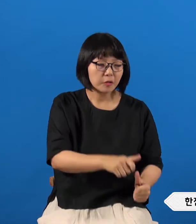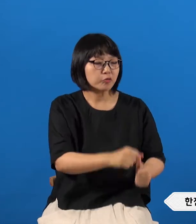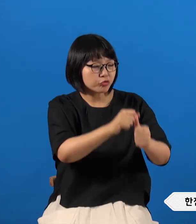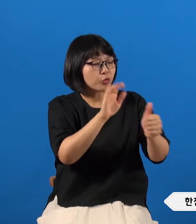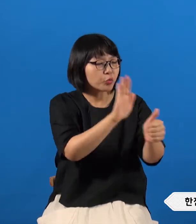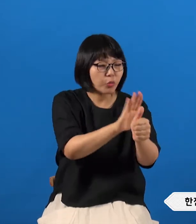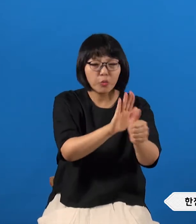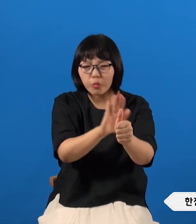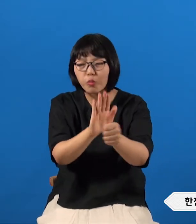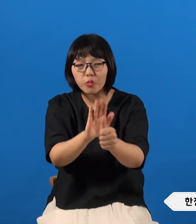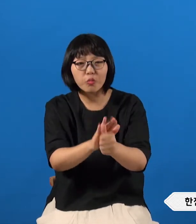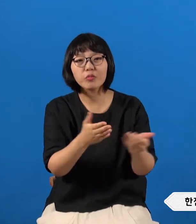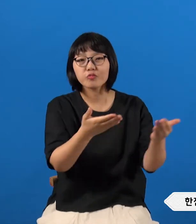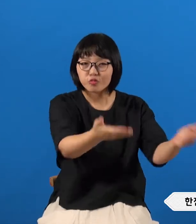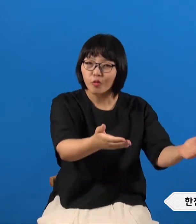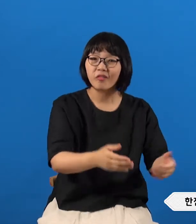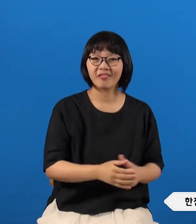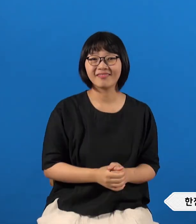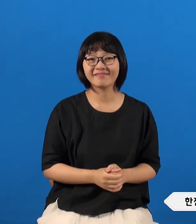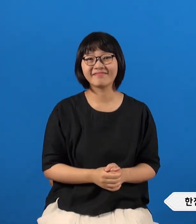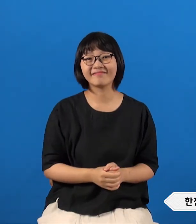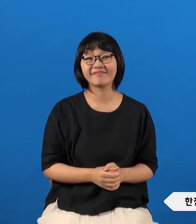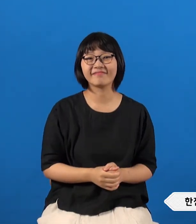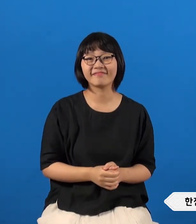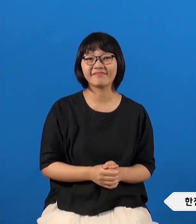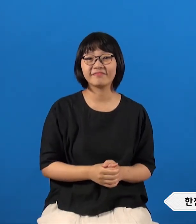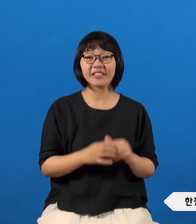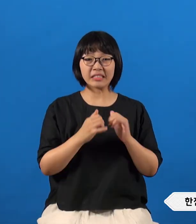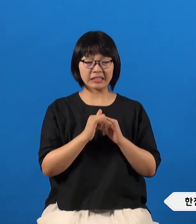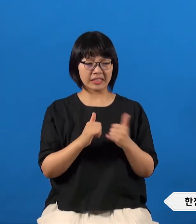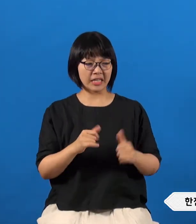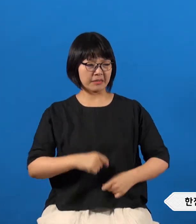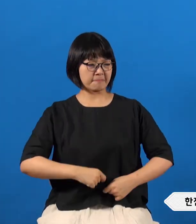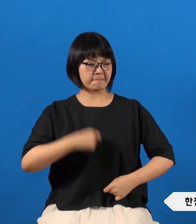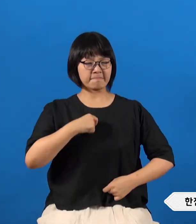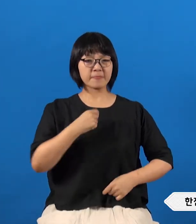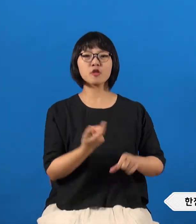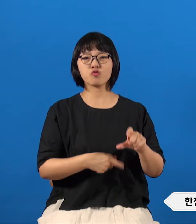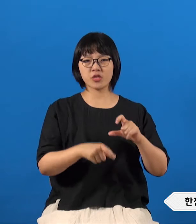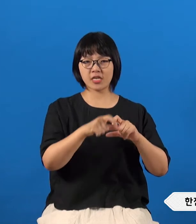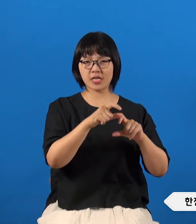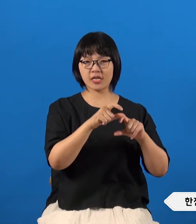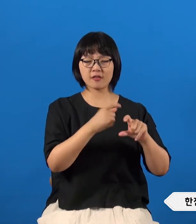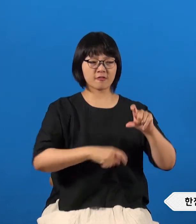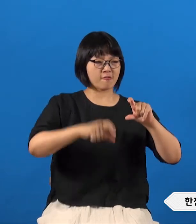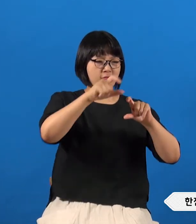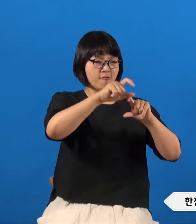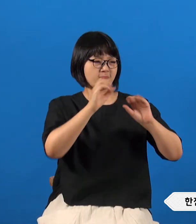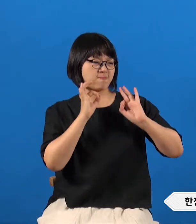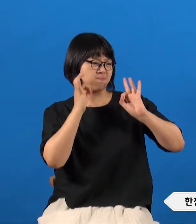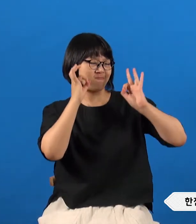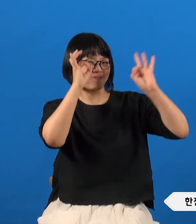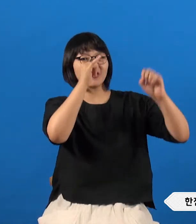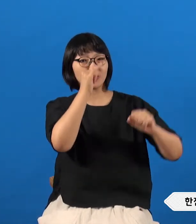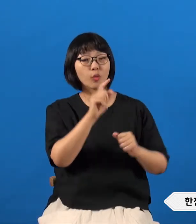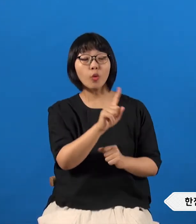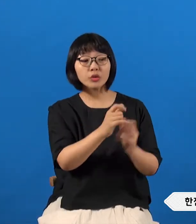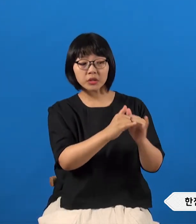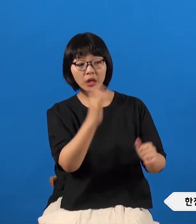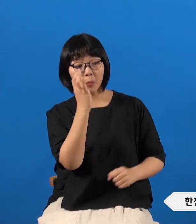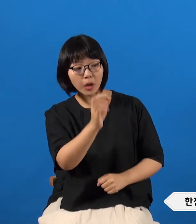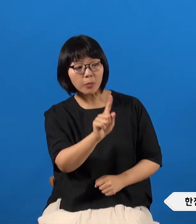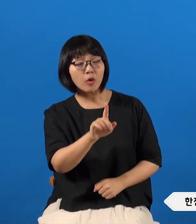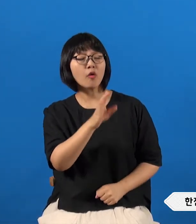구제도 좀 해보고 착한 일도 하고 좋은 일도 하고 인간의 의를 쌓습니다. 어떤 사람은